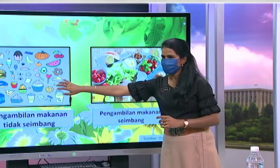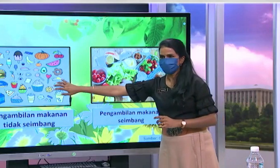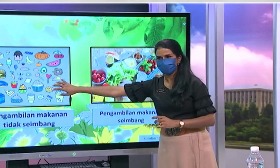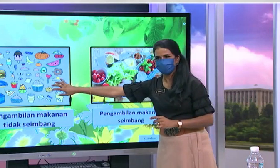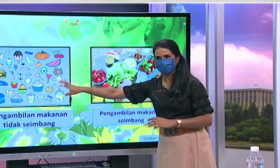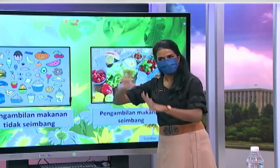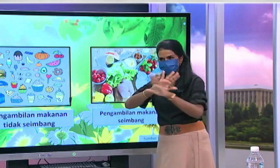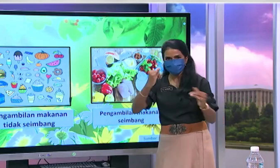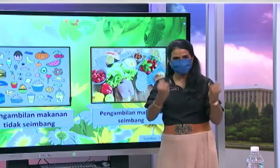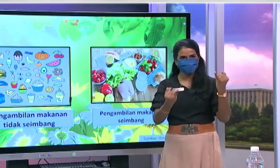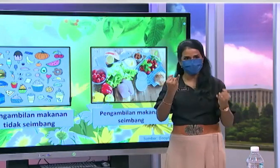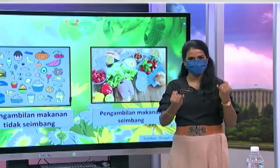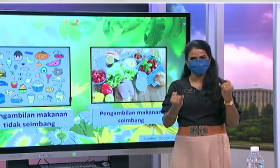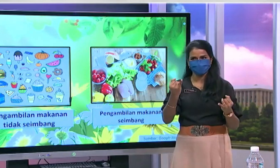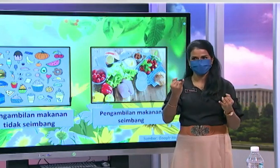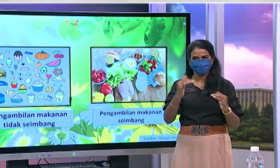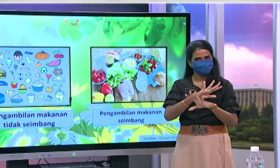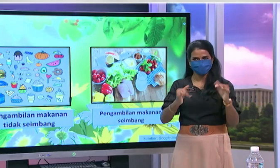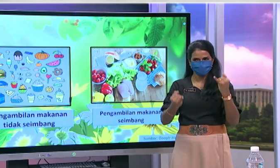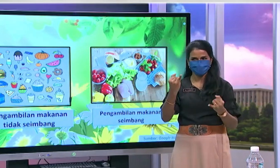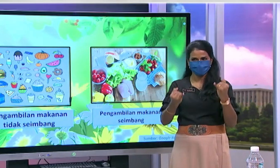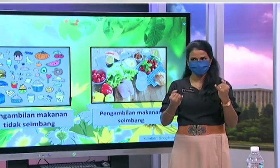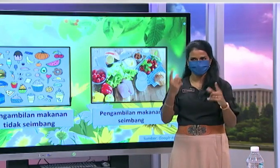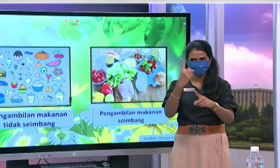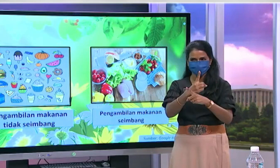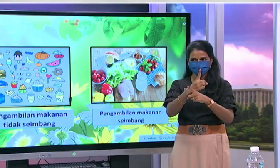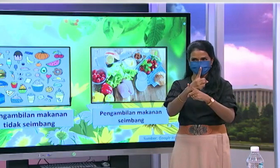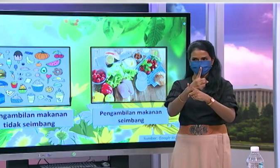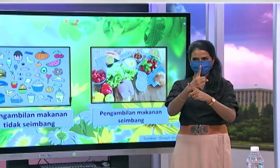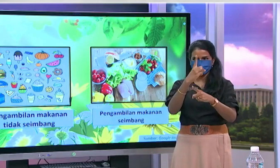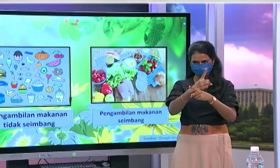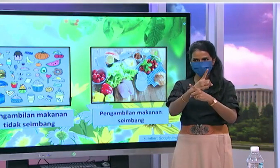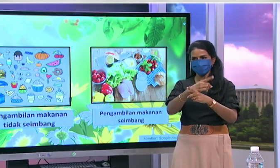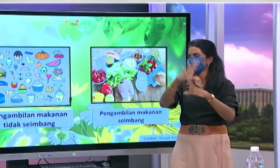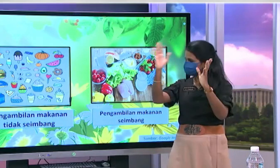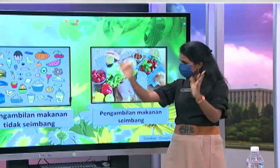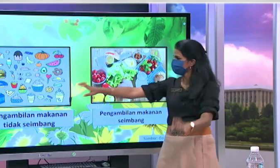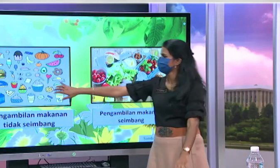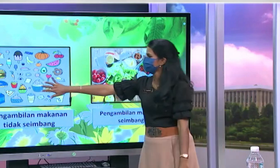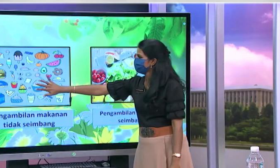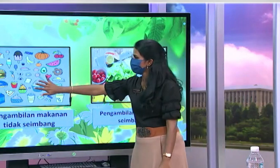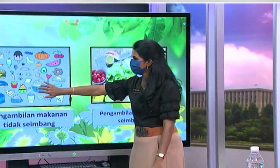Eh? Tidak seimbang. Tidak seimbang. Betul? Betul? Okey. Alright.